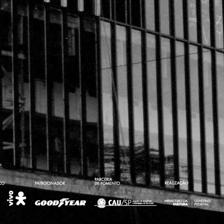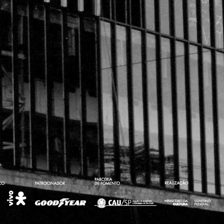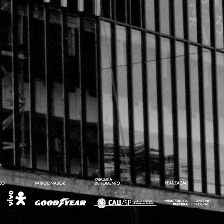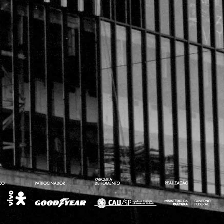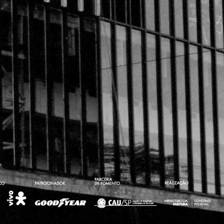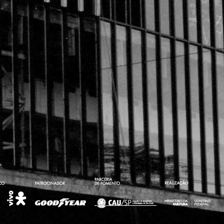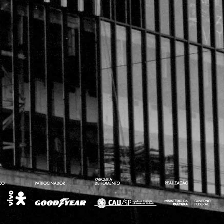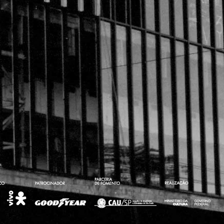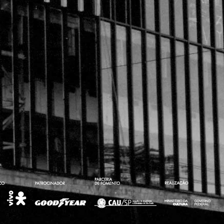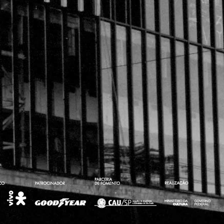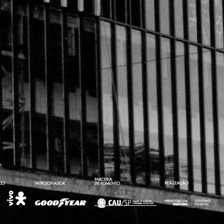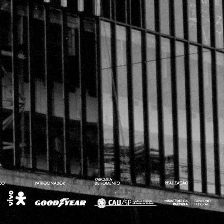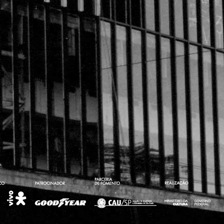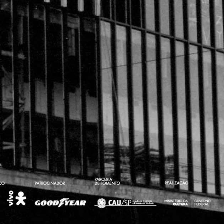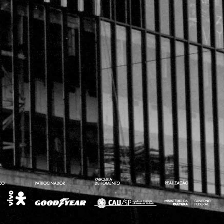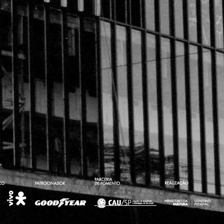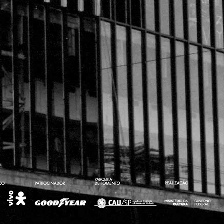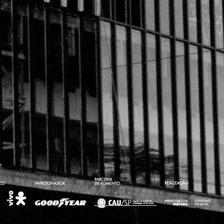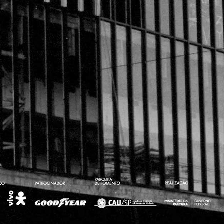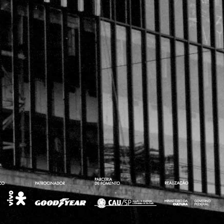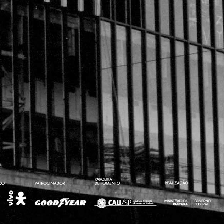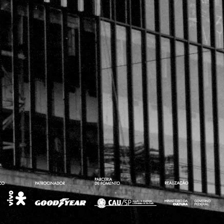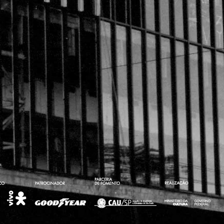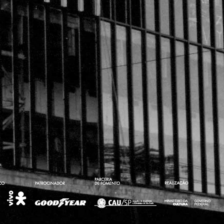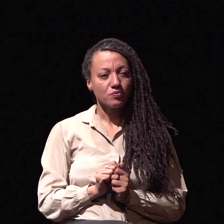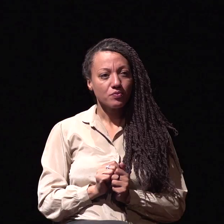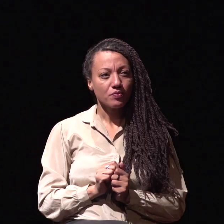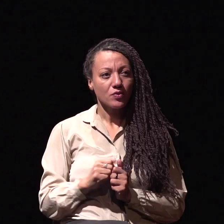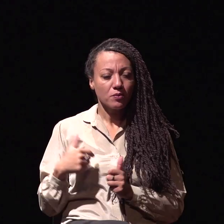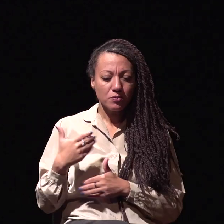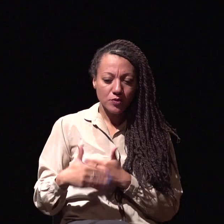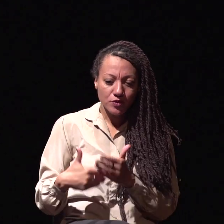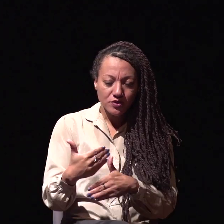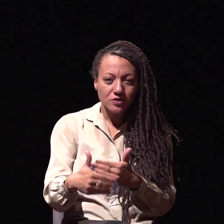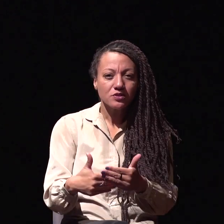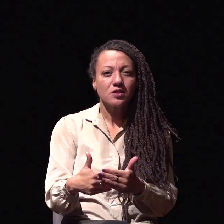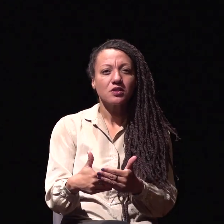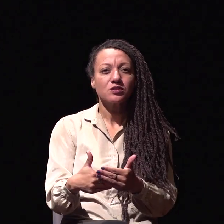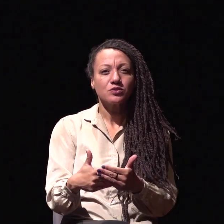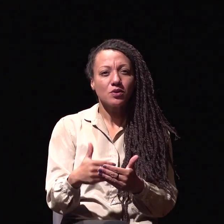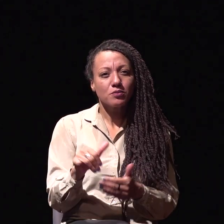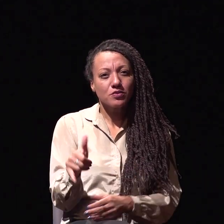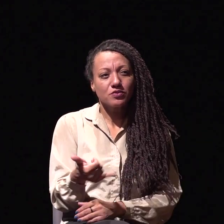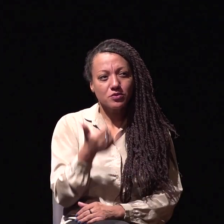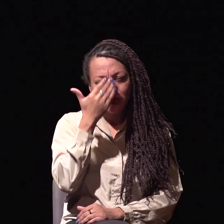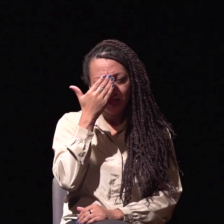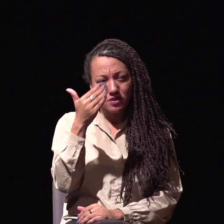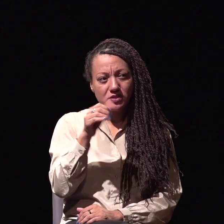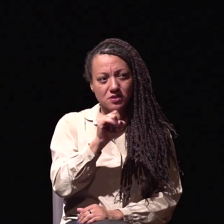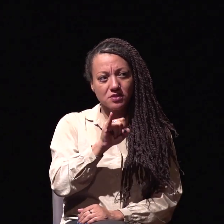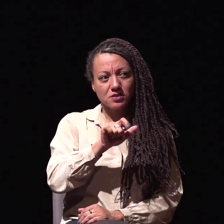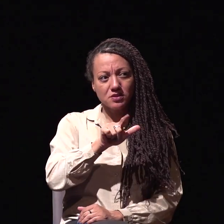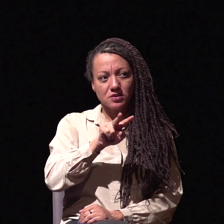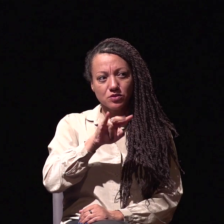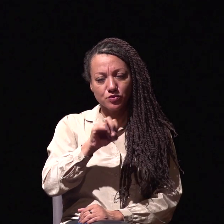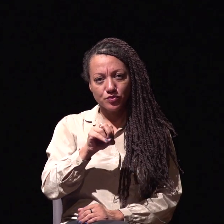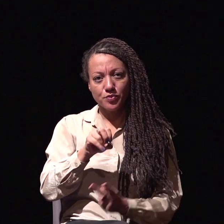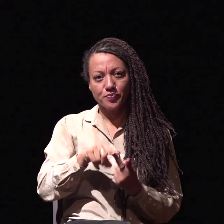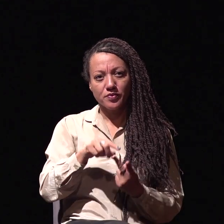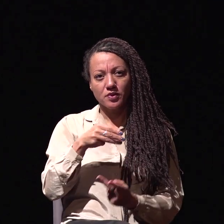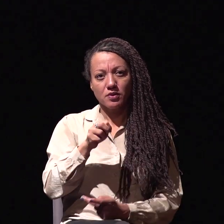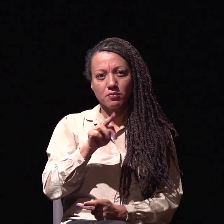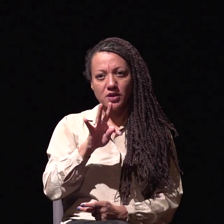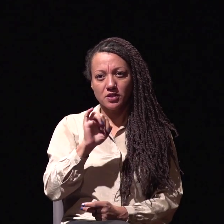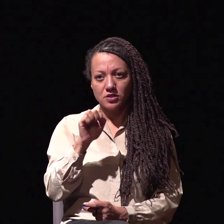mundo inteiro. E, nesse processo, agradecemos também ao Silvio Oxman, ao Martin Corulon e